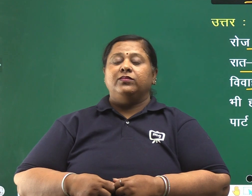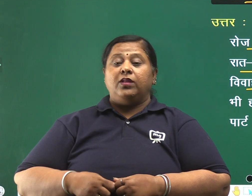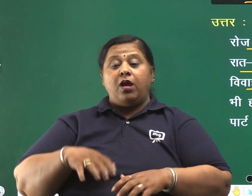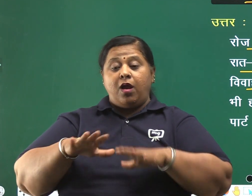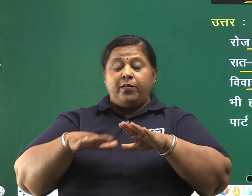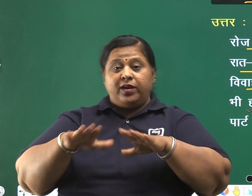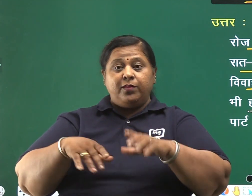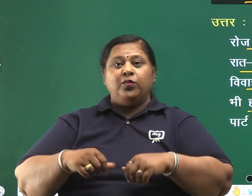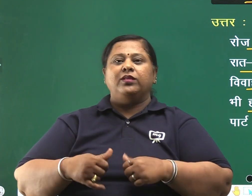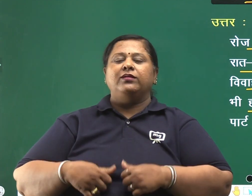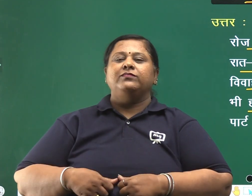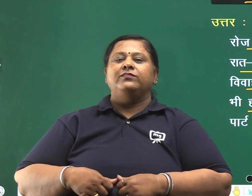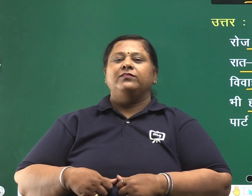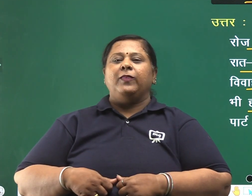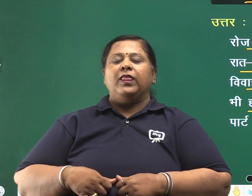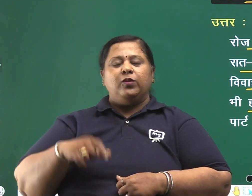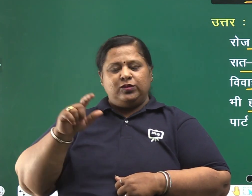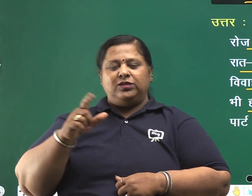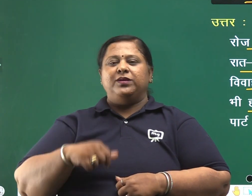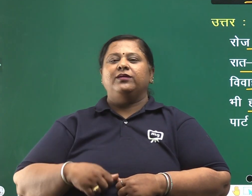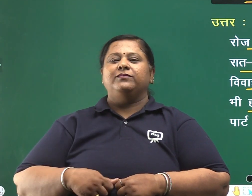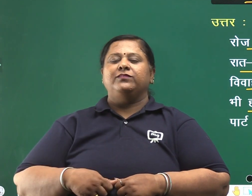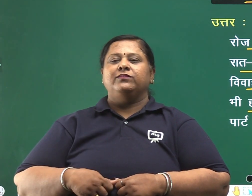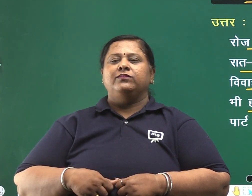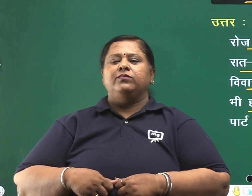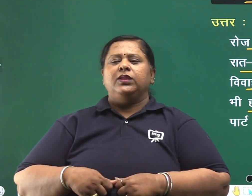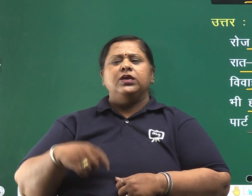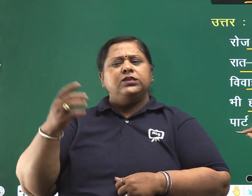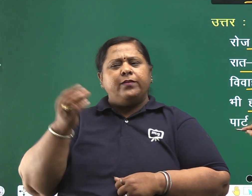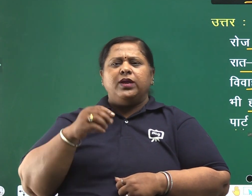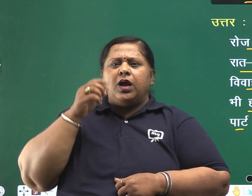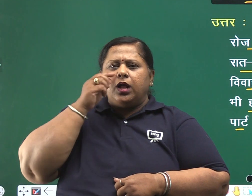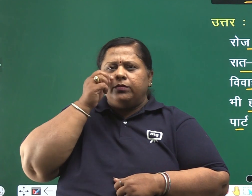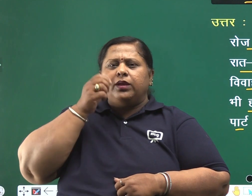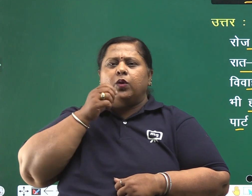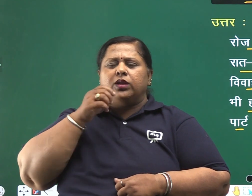अभिनय भी होता था, जिसमें सभी पार्ट